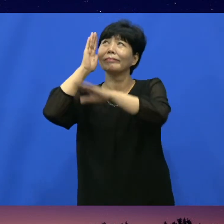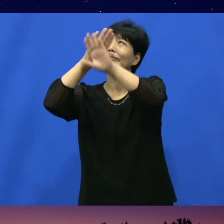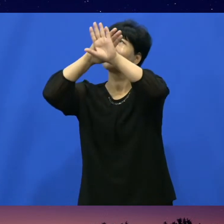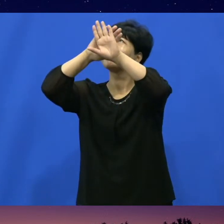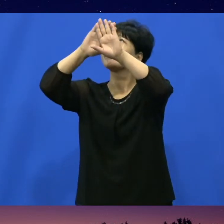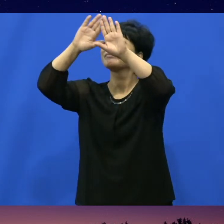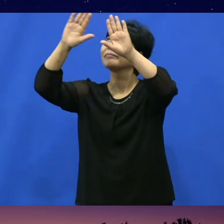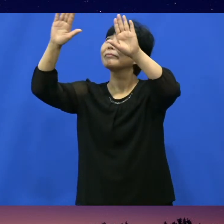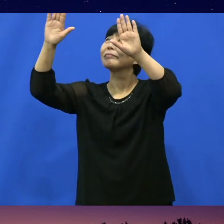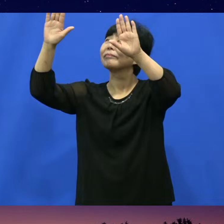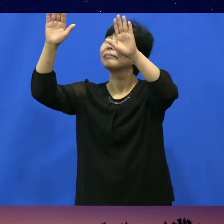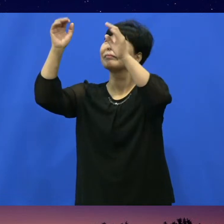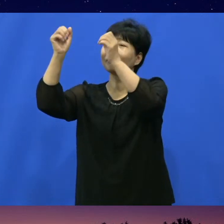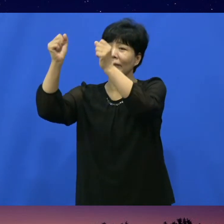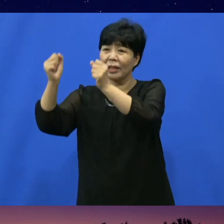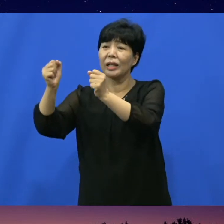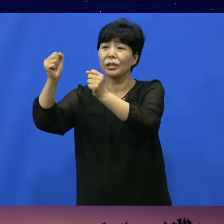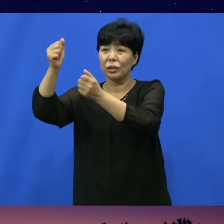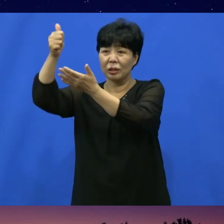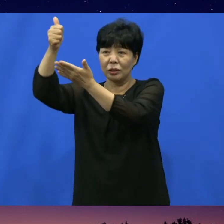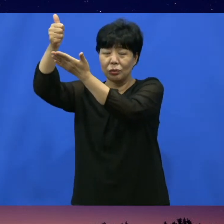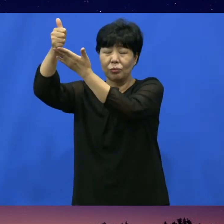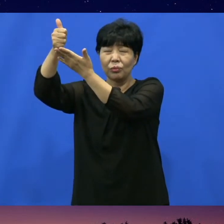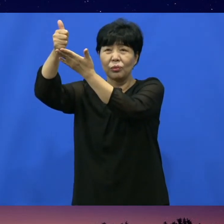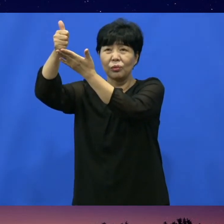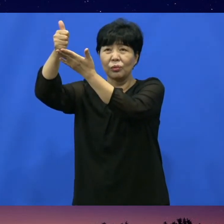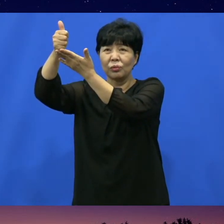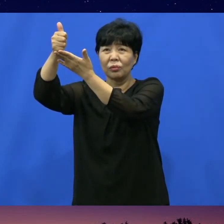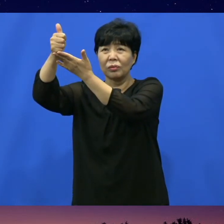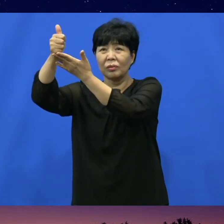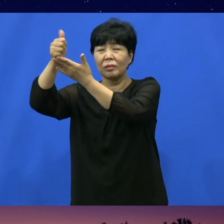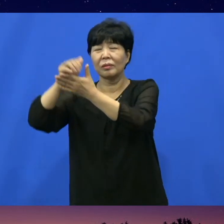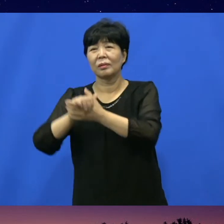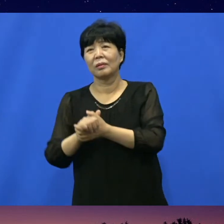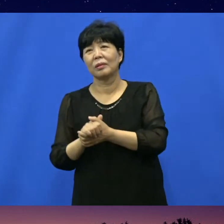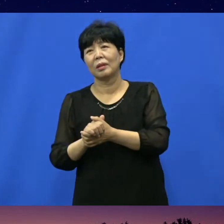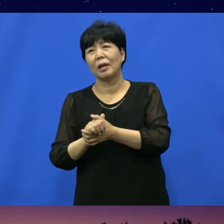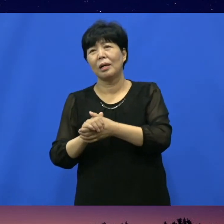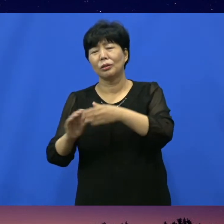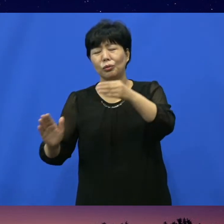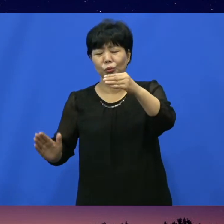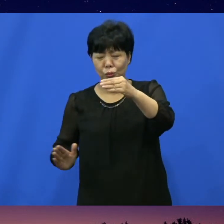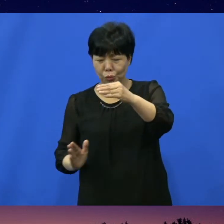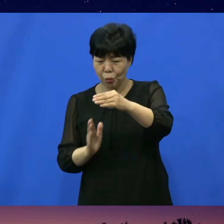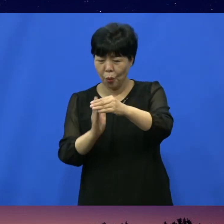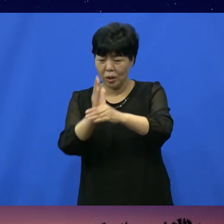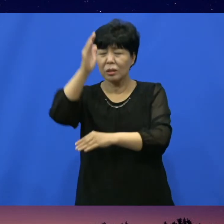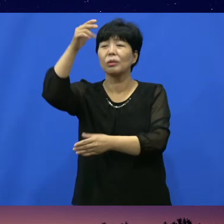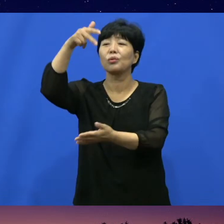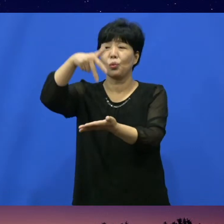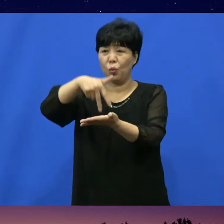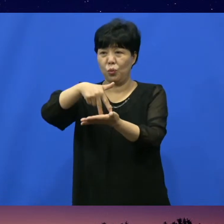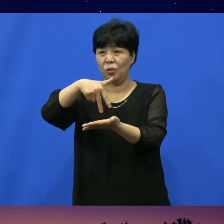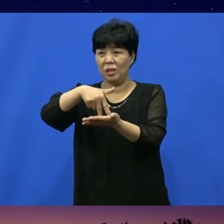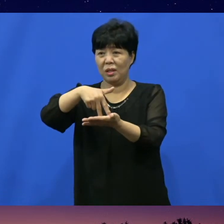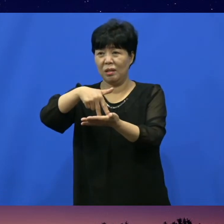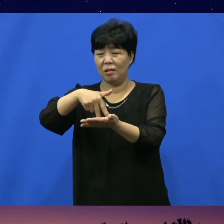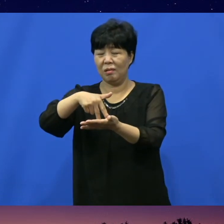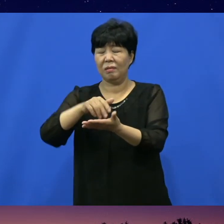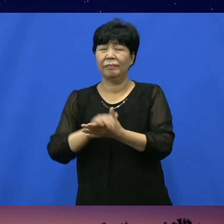하나님보다 하늘보다 더 높으신 그 하나님이 천상에서 초월적 존재로 계시는 분이라면 우리가 어떻게 그분을